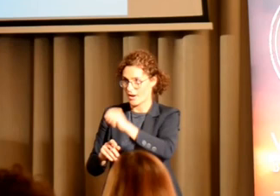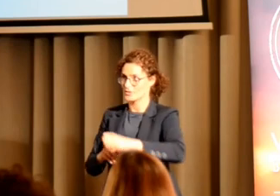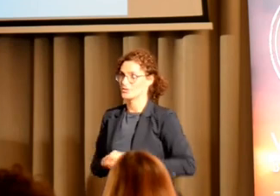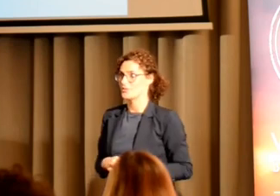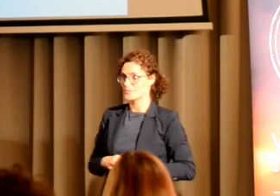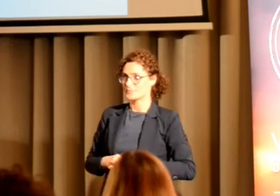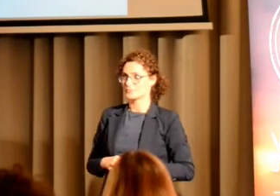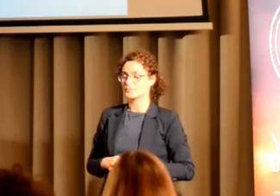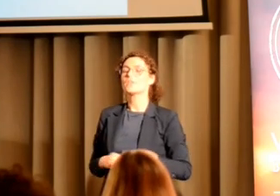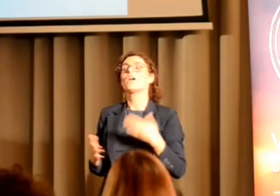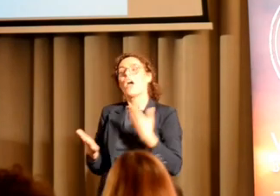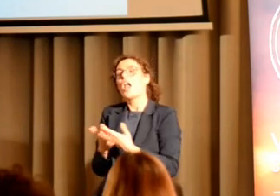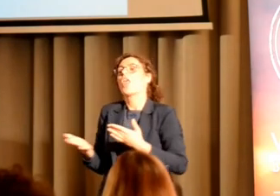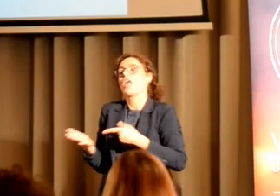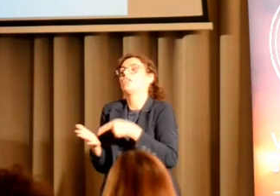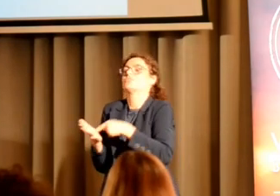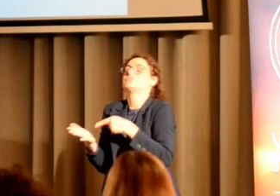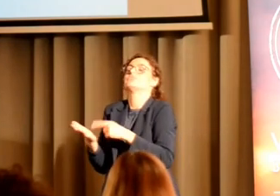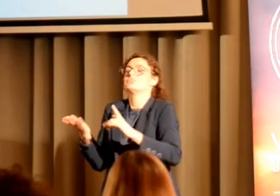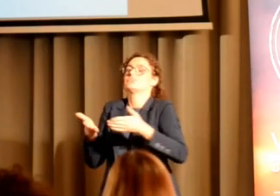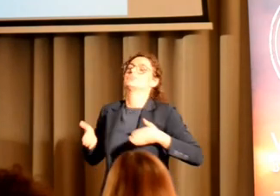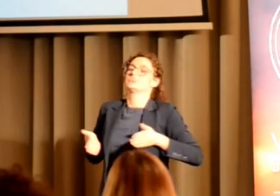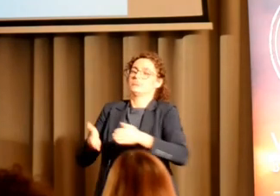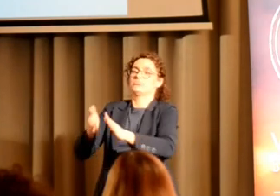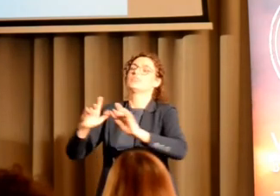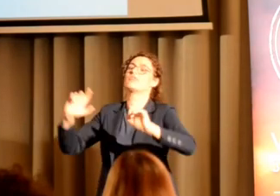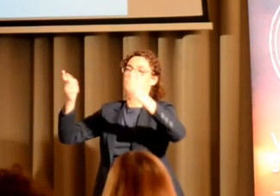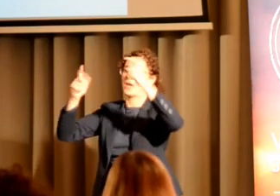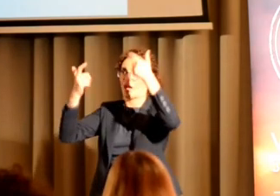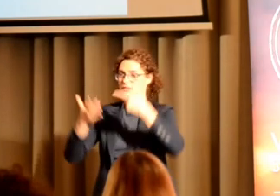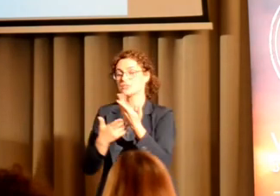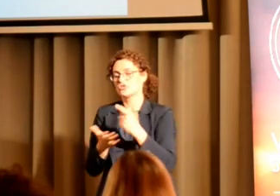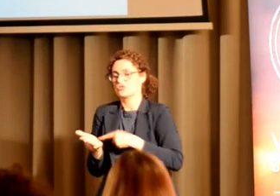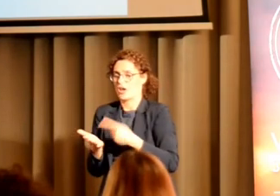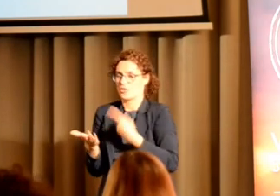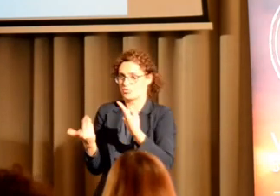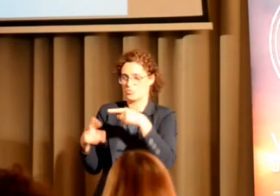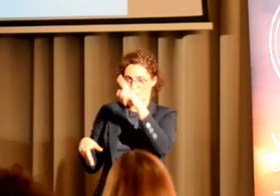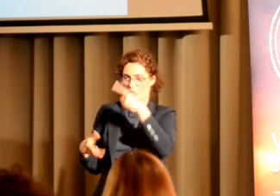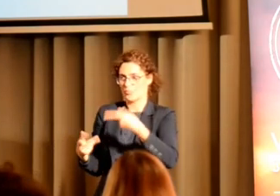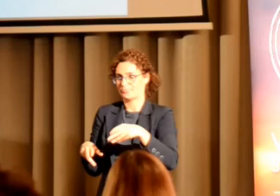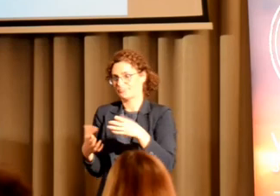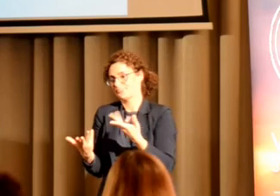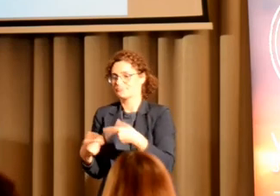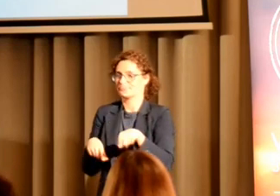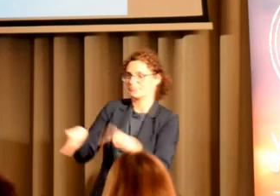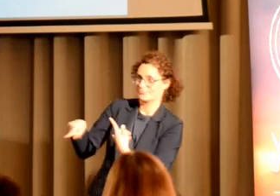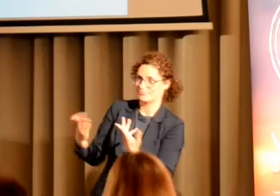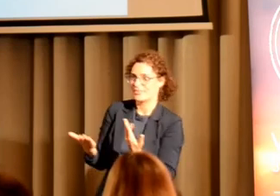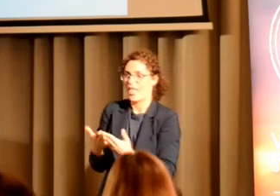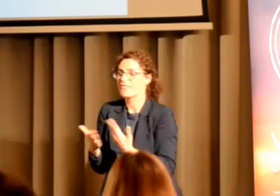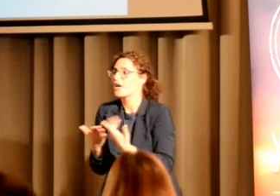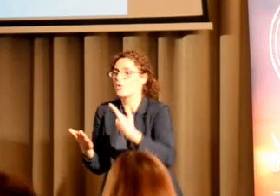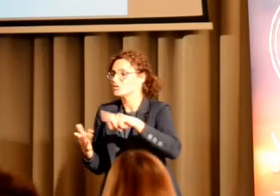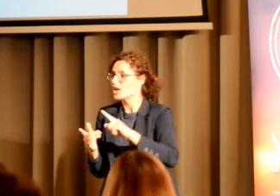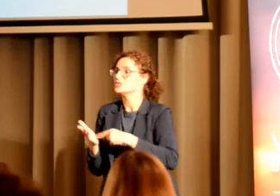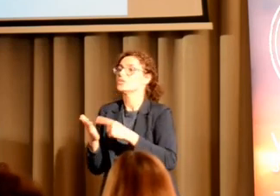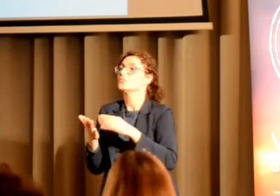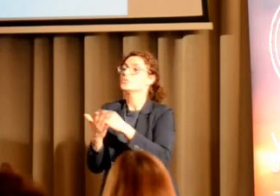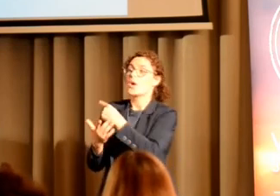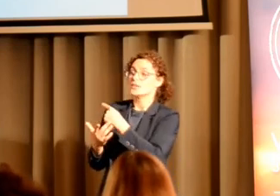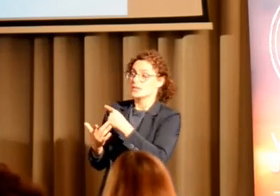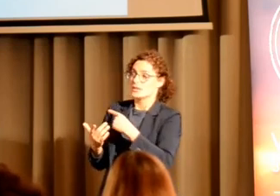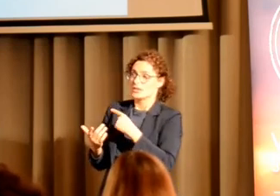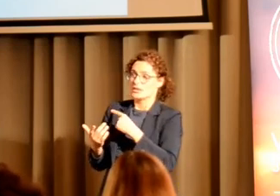to pojawianie się na drogach, no jak powiedziałam, kończy się różnie, czasami właśnie śmiercią. I to jest najbardziej drastyczny przypadek, kiedy po prostu